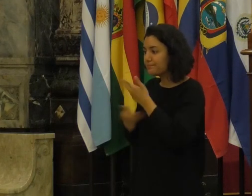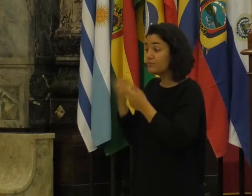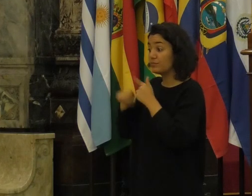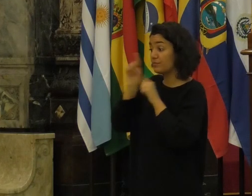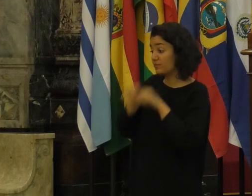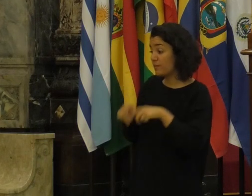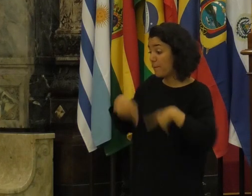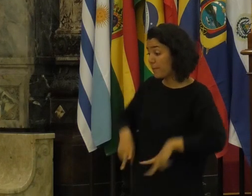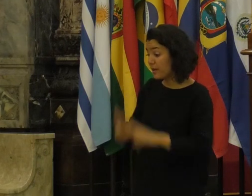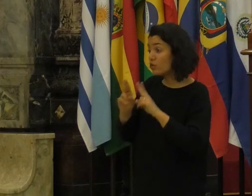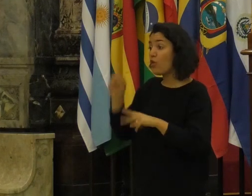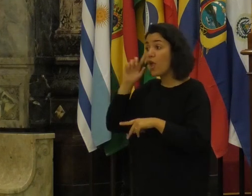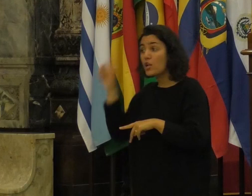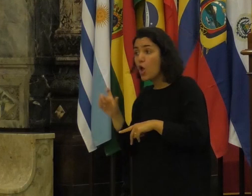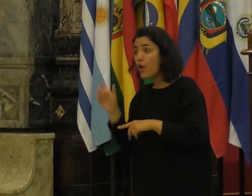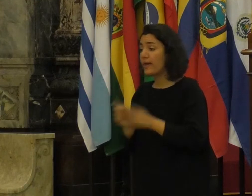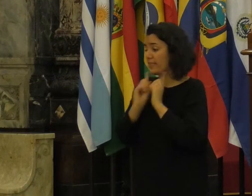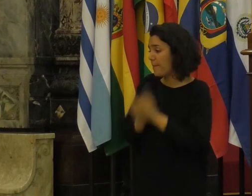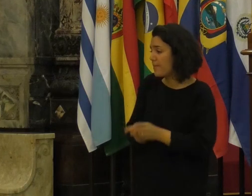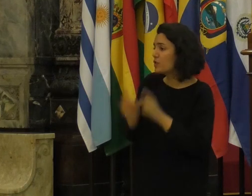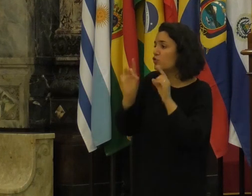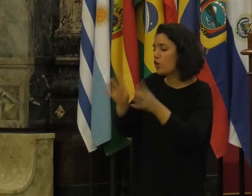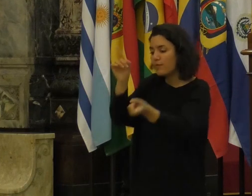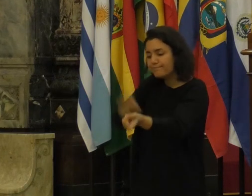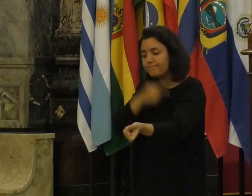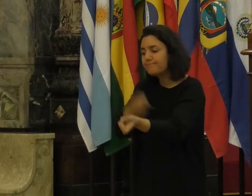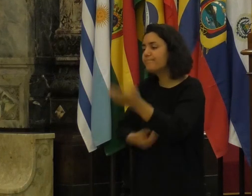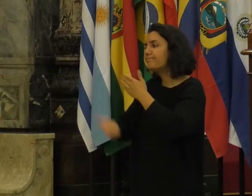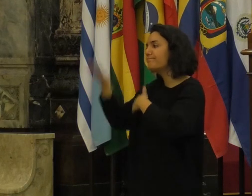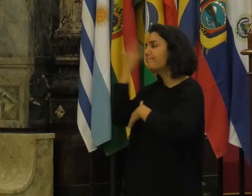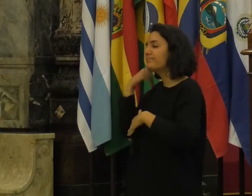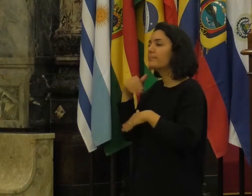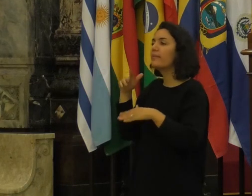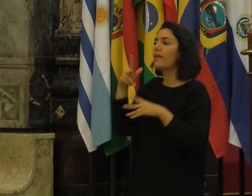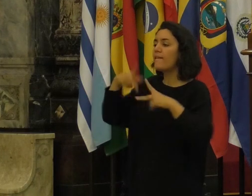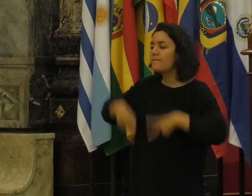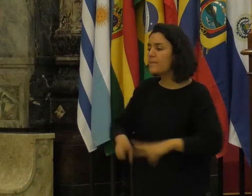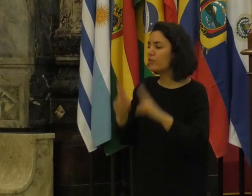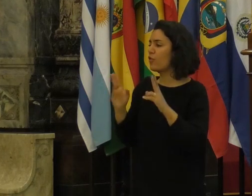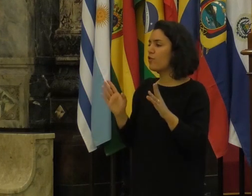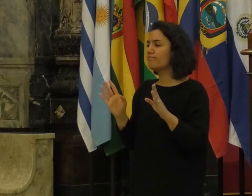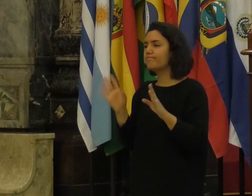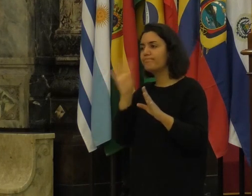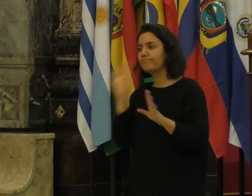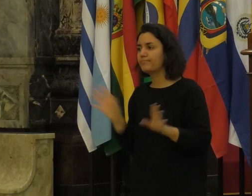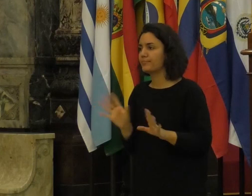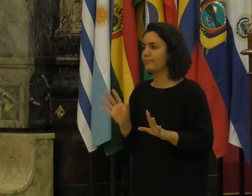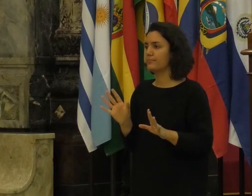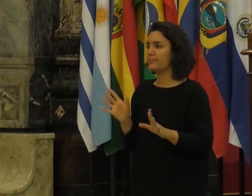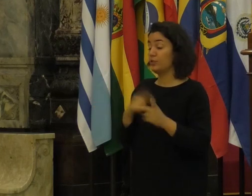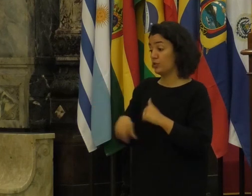métodos que se enmarcan en tradiciones y métodos visibles. El propio